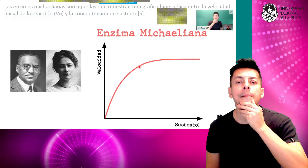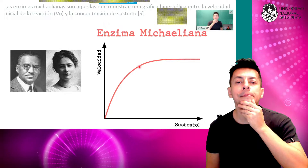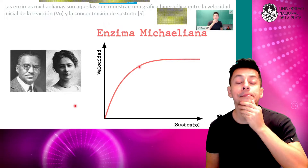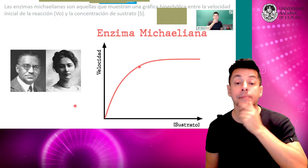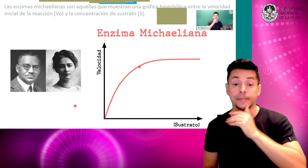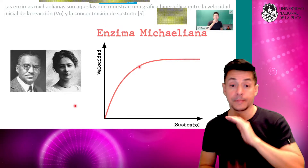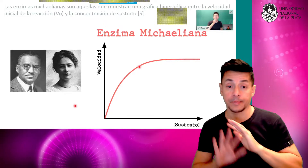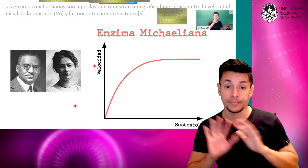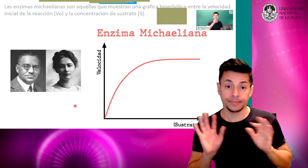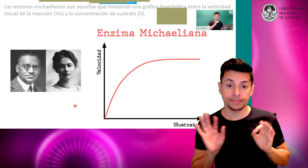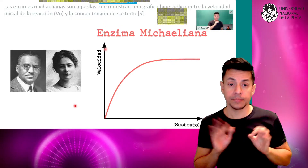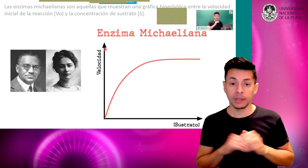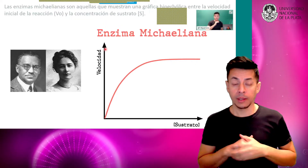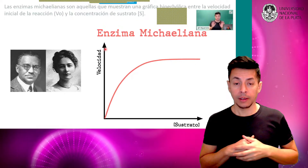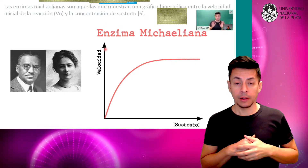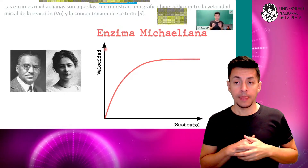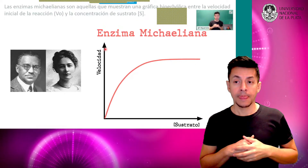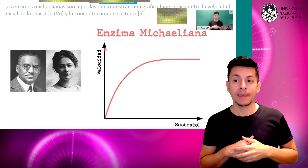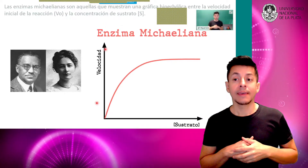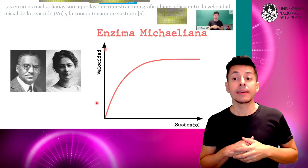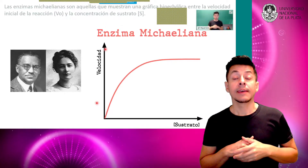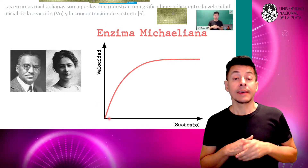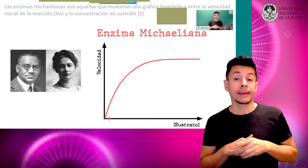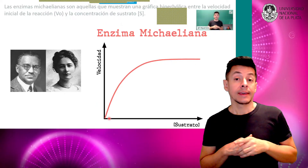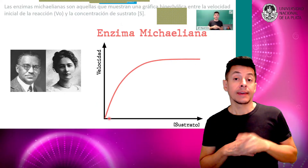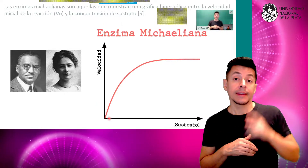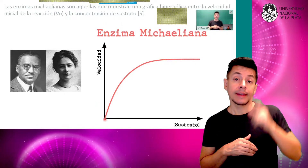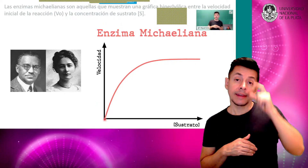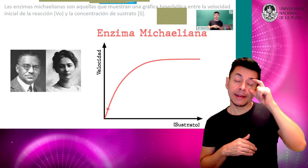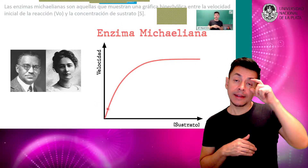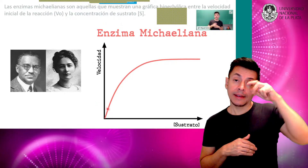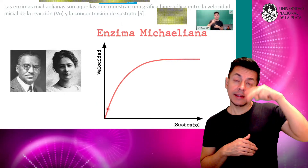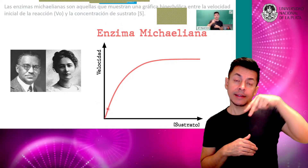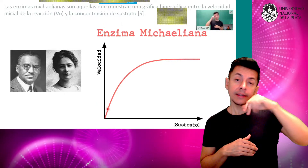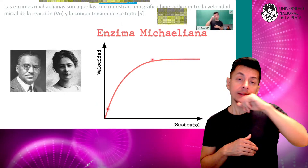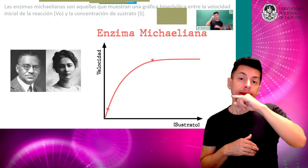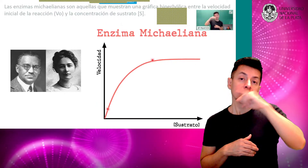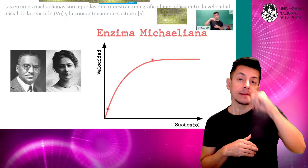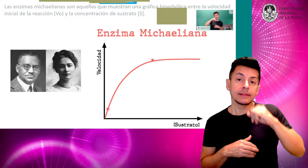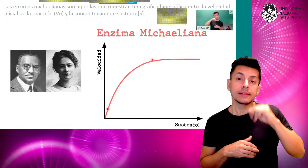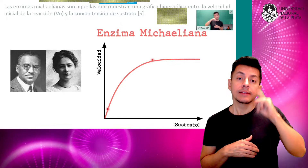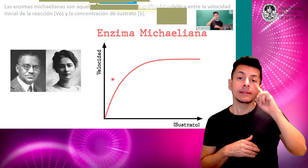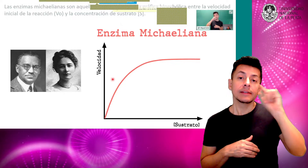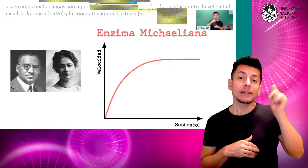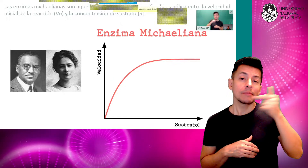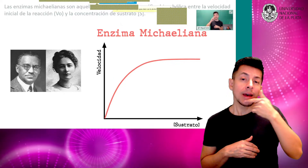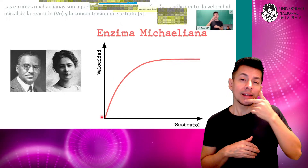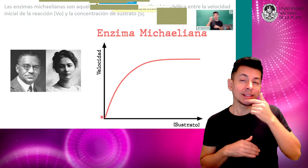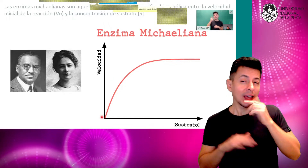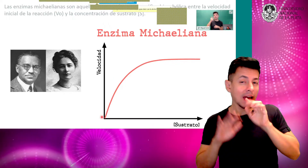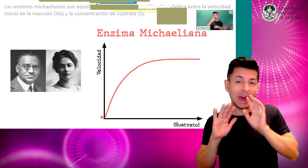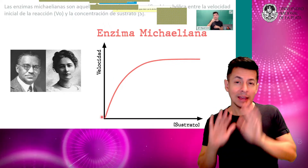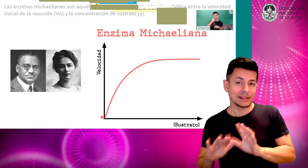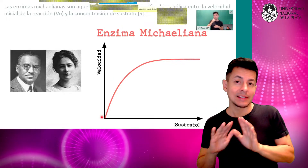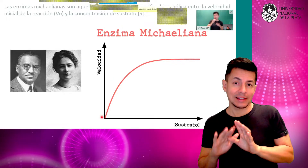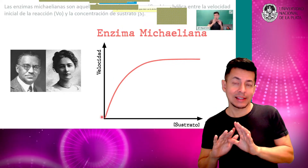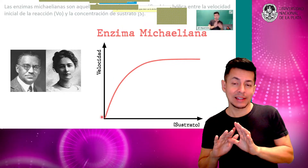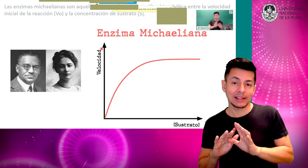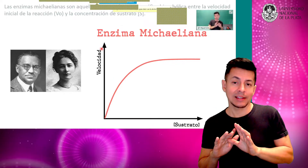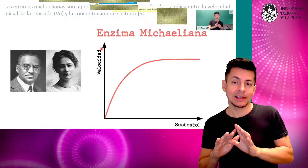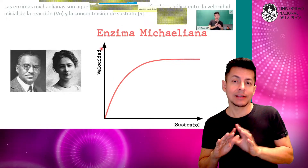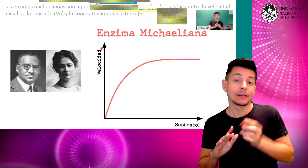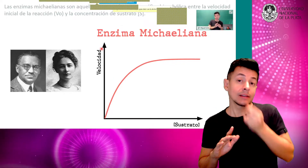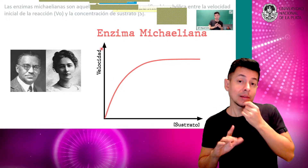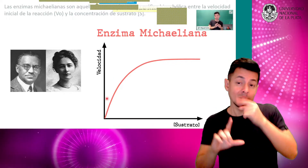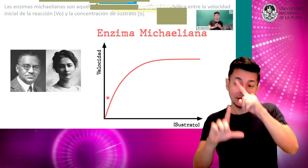Entonces, las enzimas que siguen este tipo de cinética, es decir, que cuando yo grafico la velocidad de